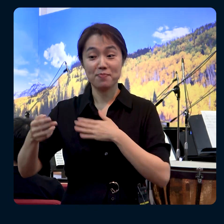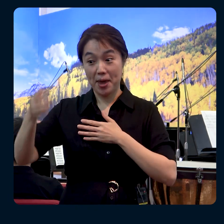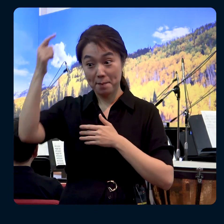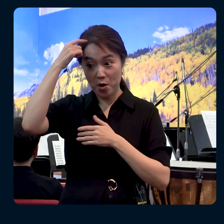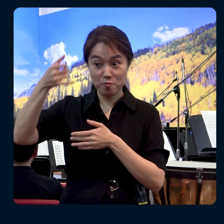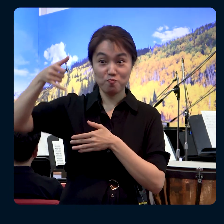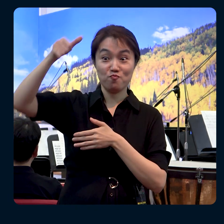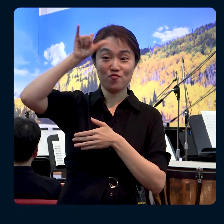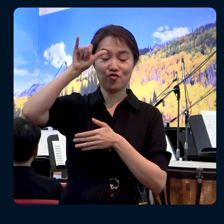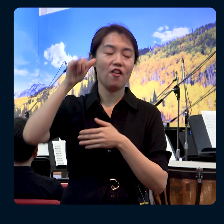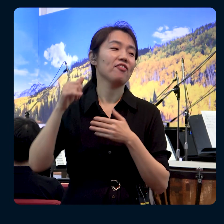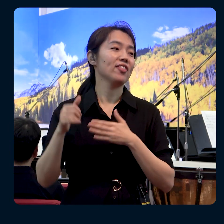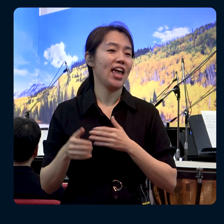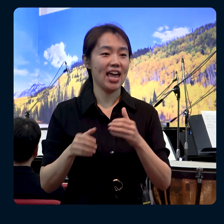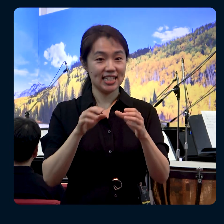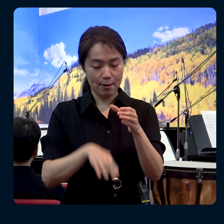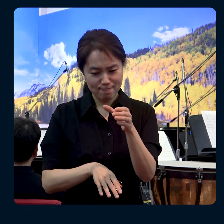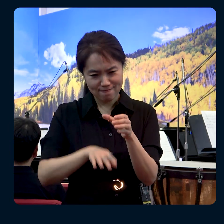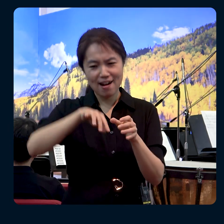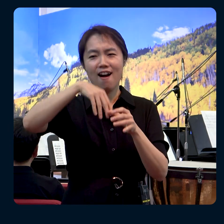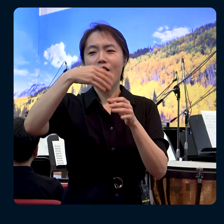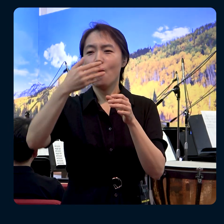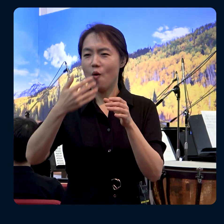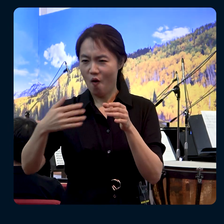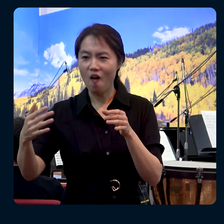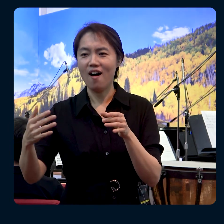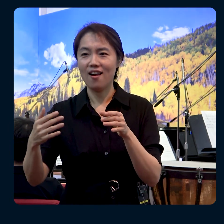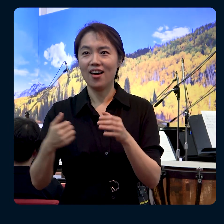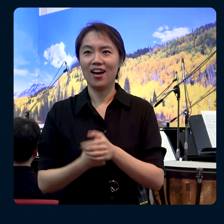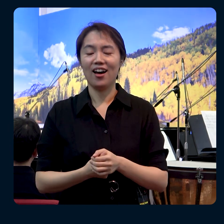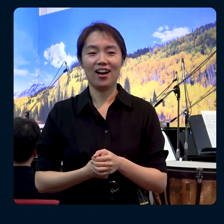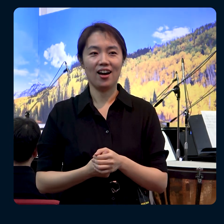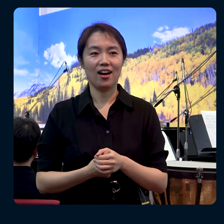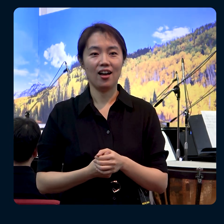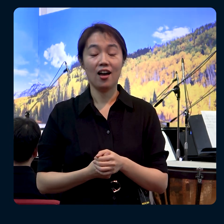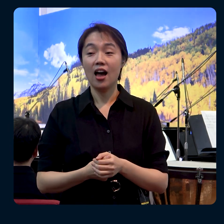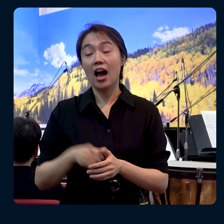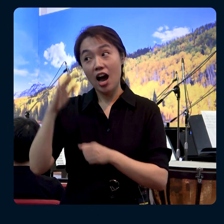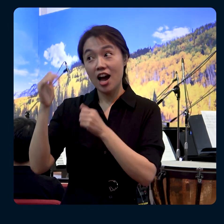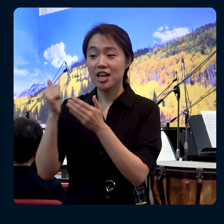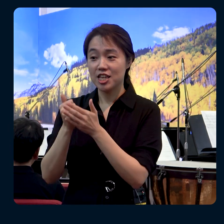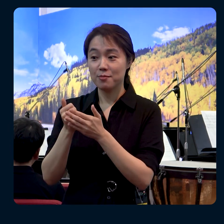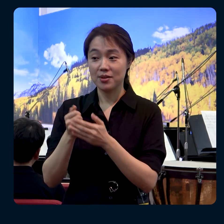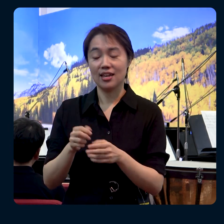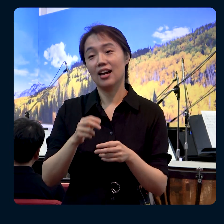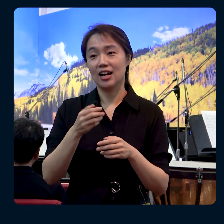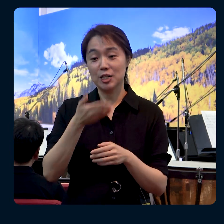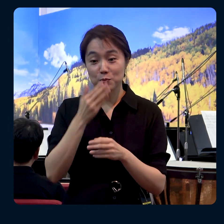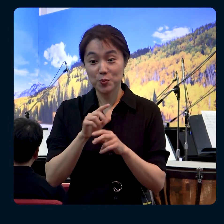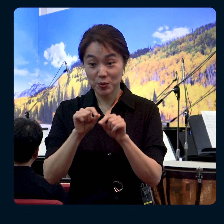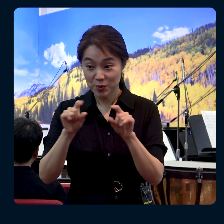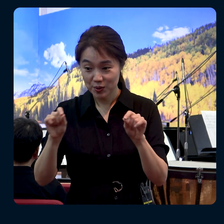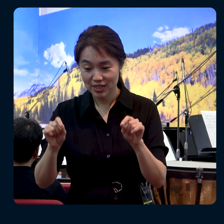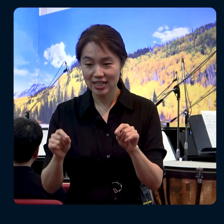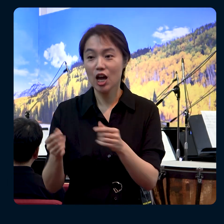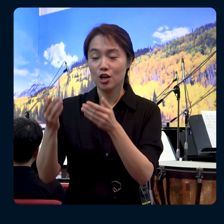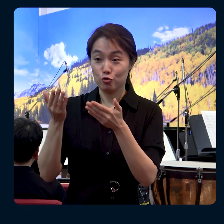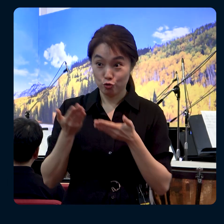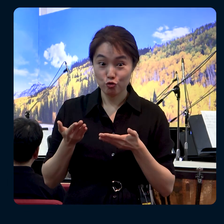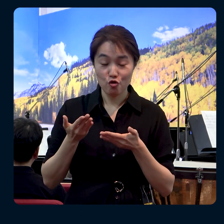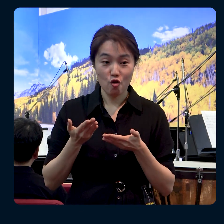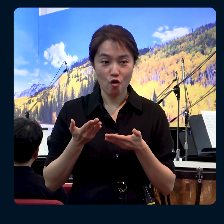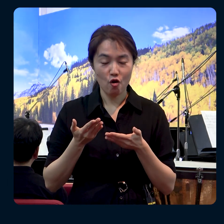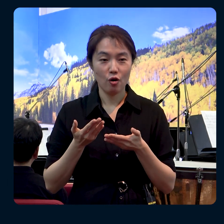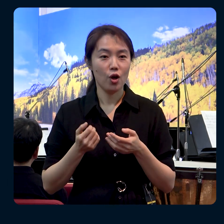거하고 원수의 목전에 상을 차리시는 건 다른 이야기죠, 그렇죠? 기름을 내 머리에 부으셨으니 내